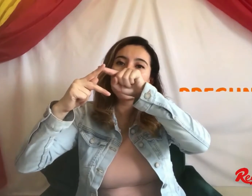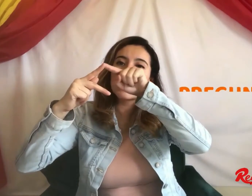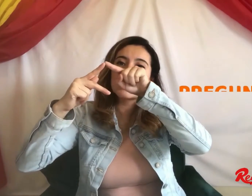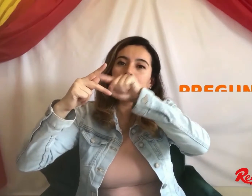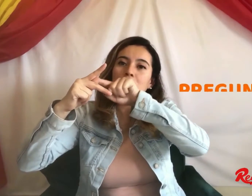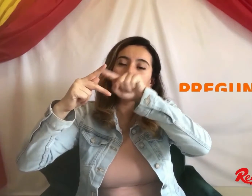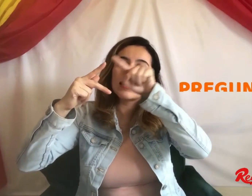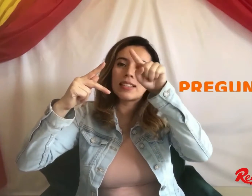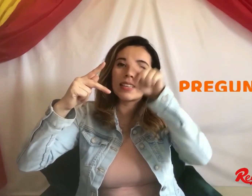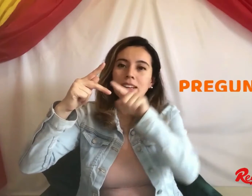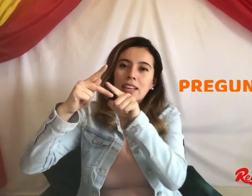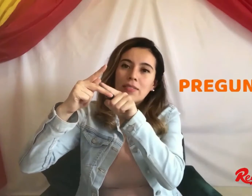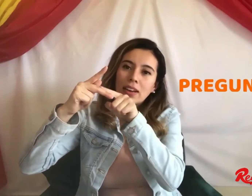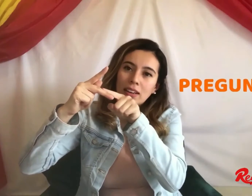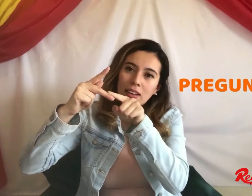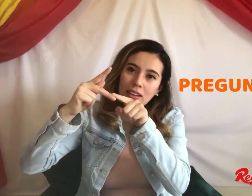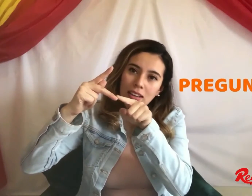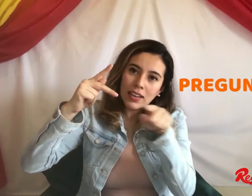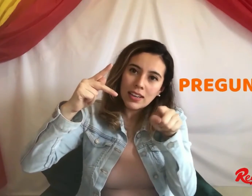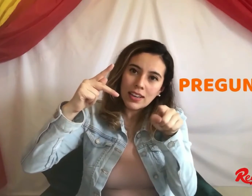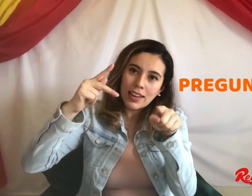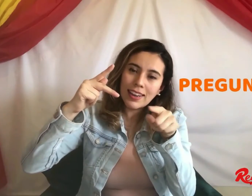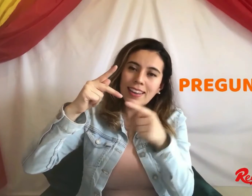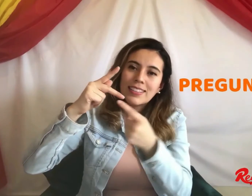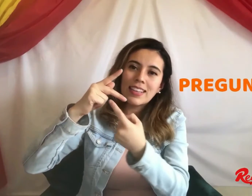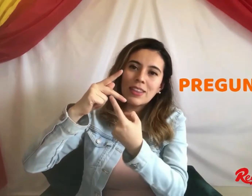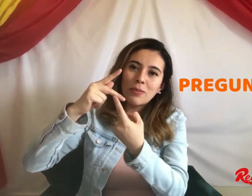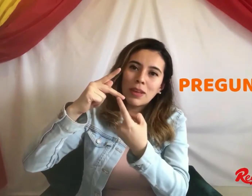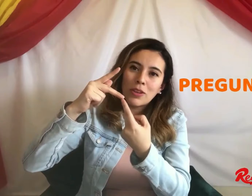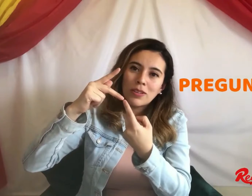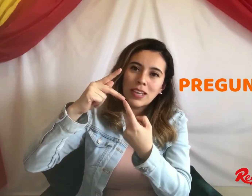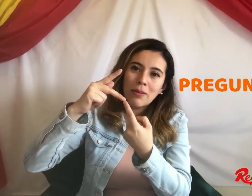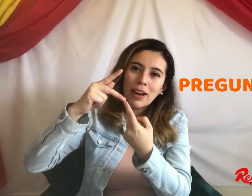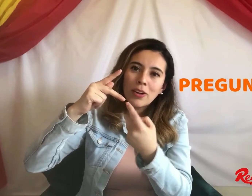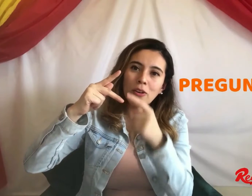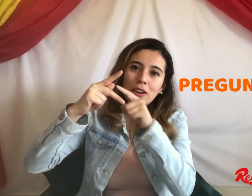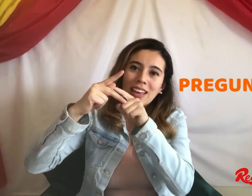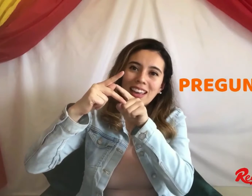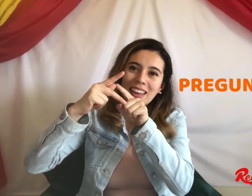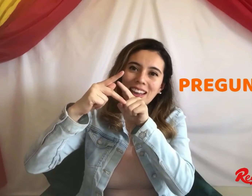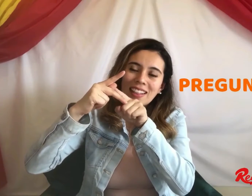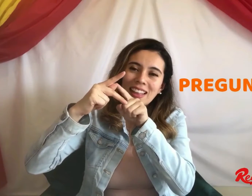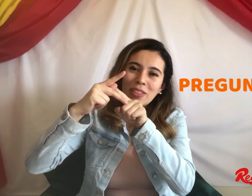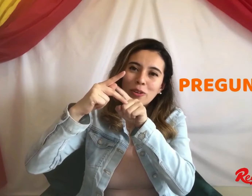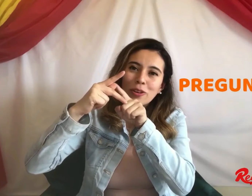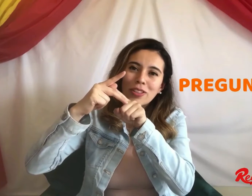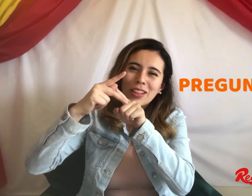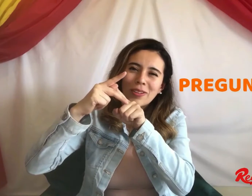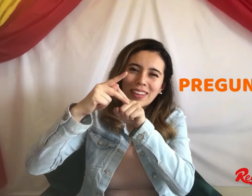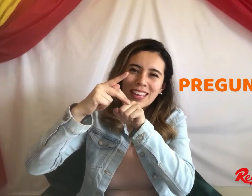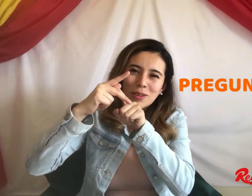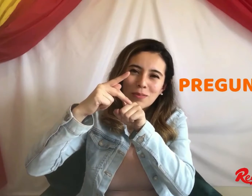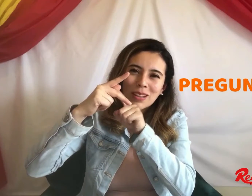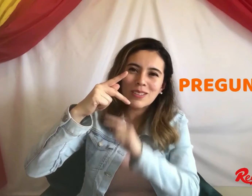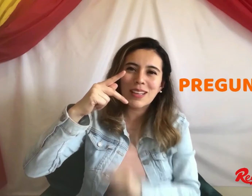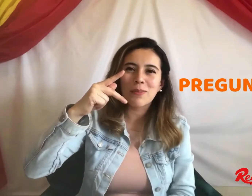este dedo índice hacia arriba, este dedo medio hacia abajo, el dedo gordito aquí asomándose el